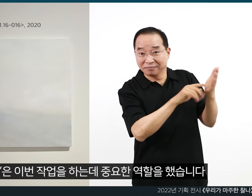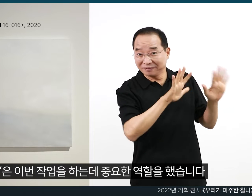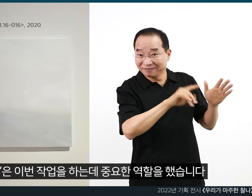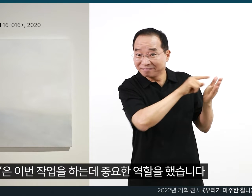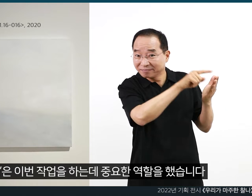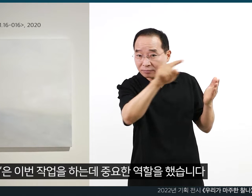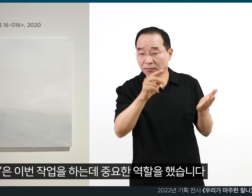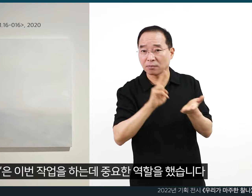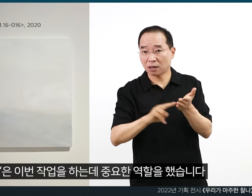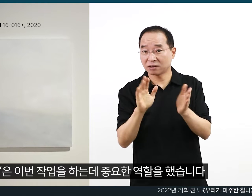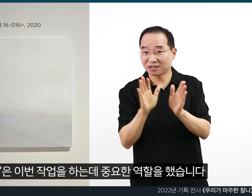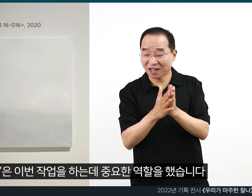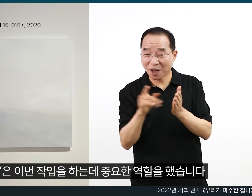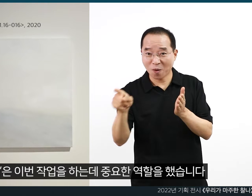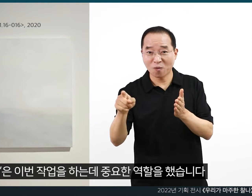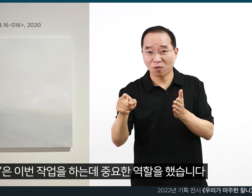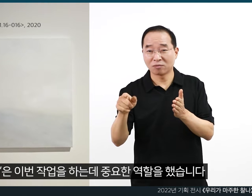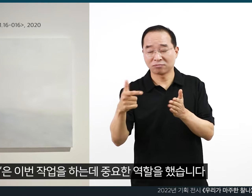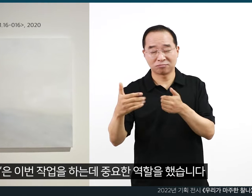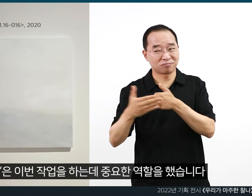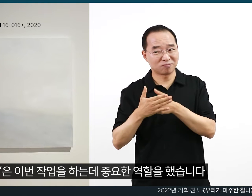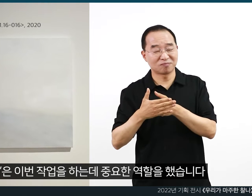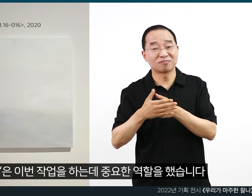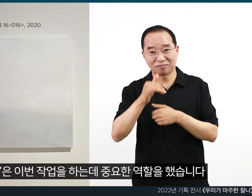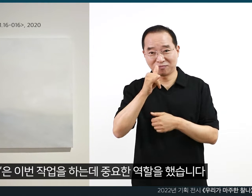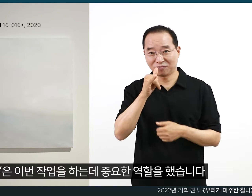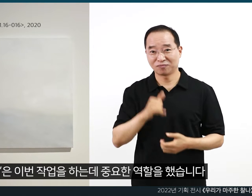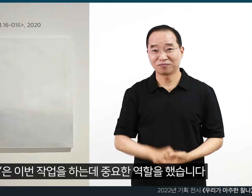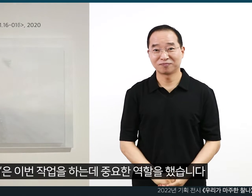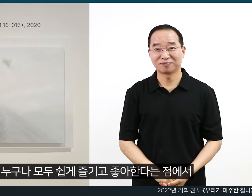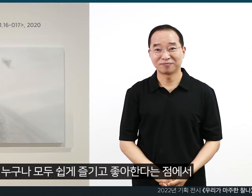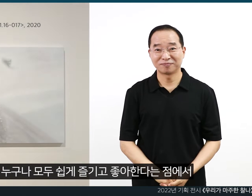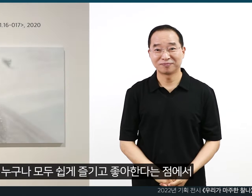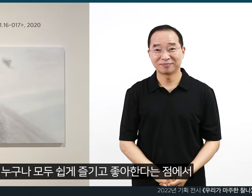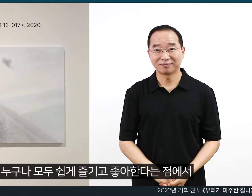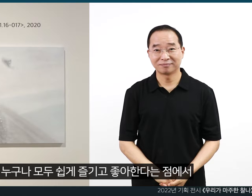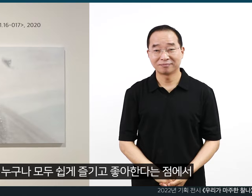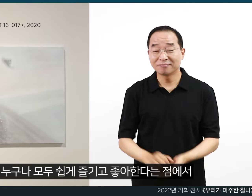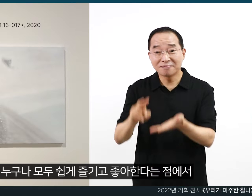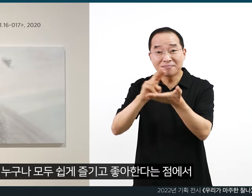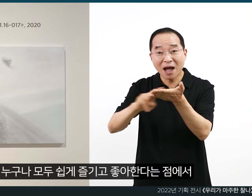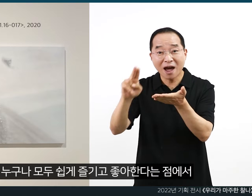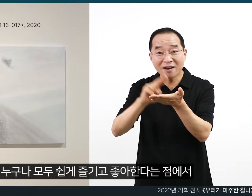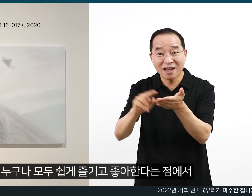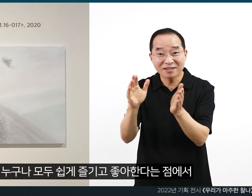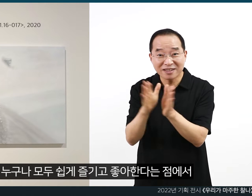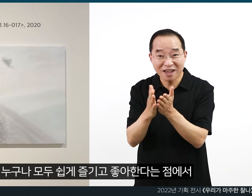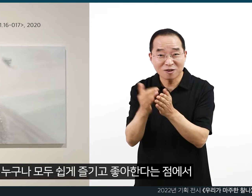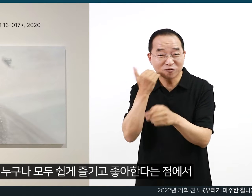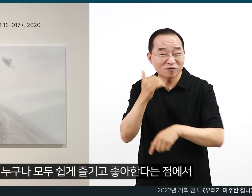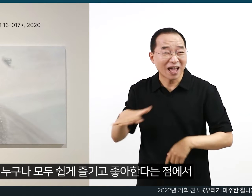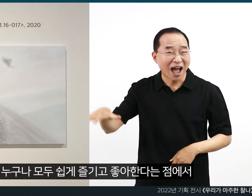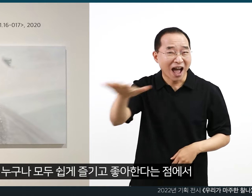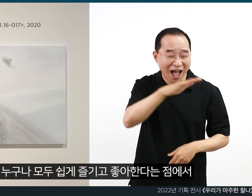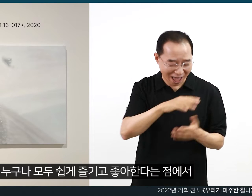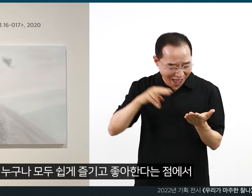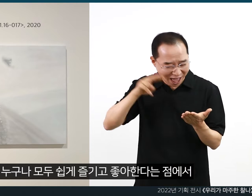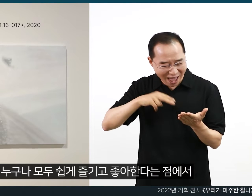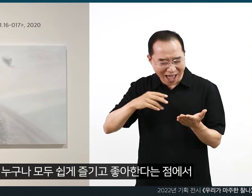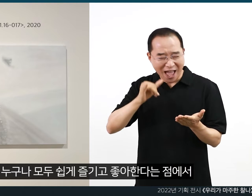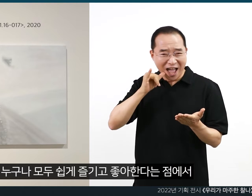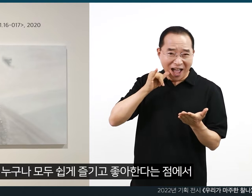역할을 했습니다. 만화책은 누구나 모두 쉽게